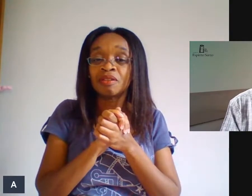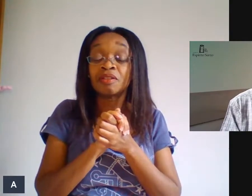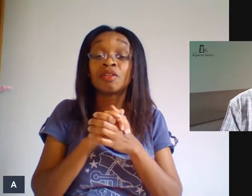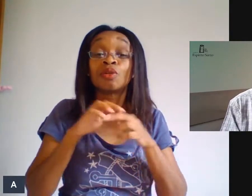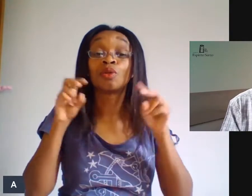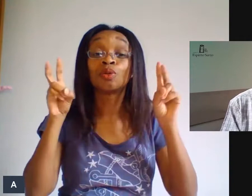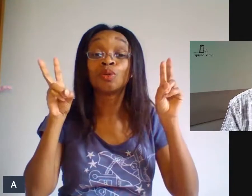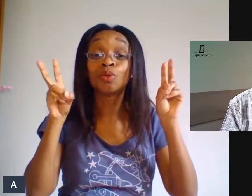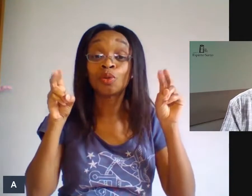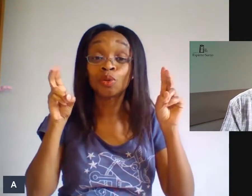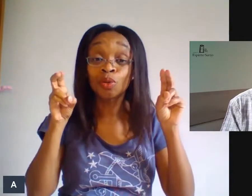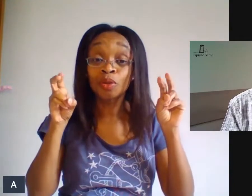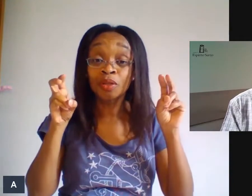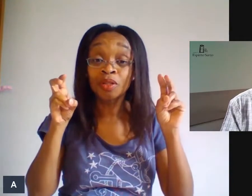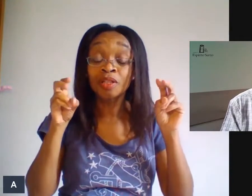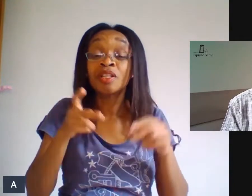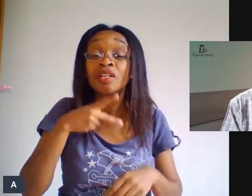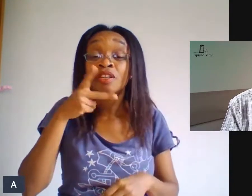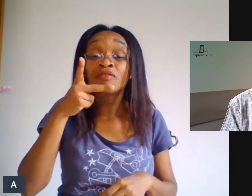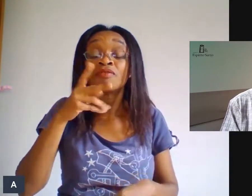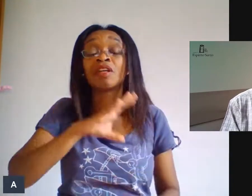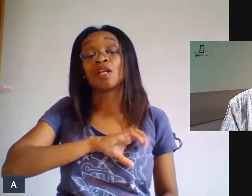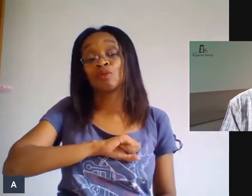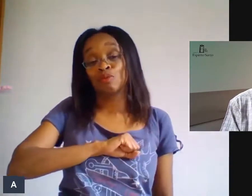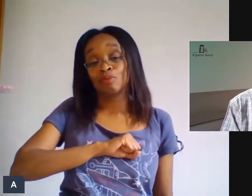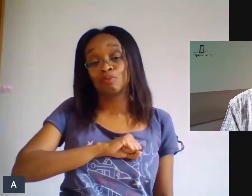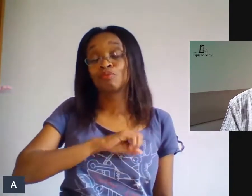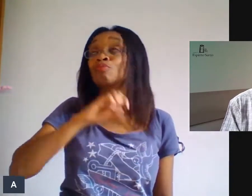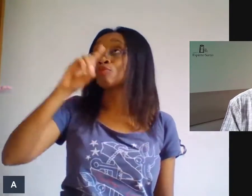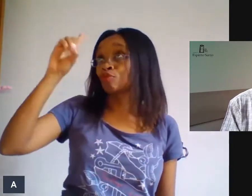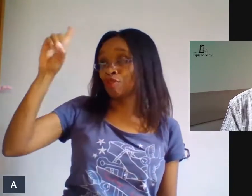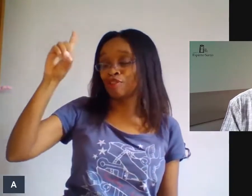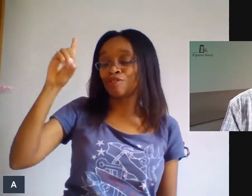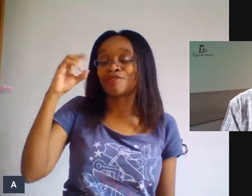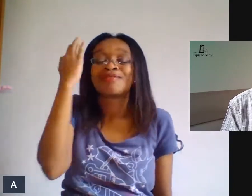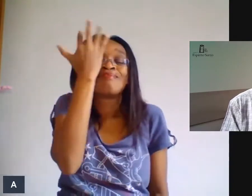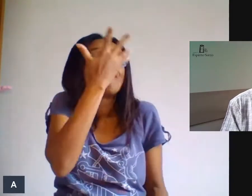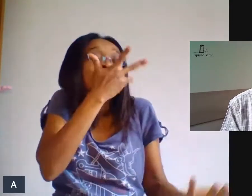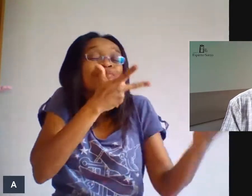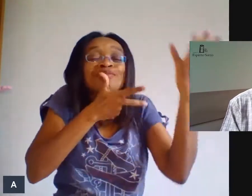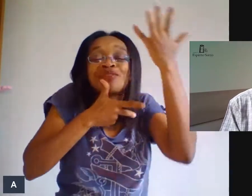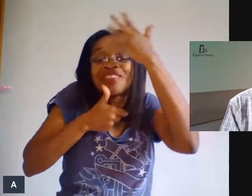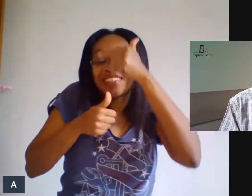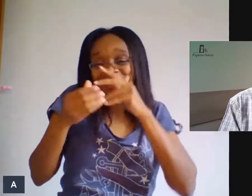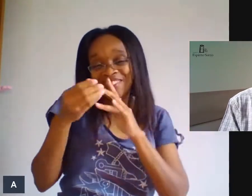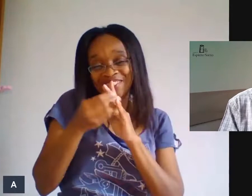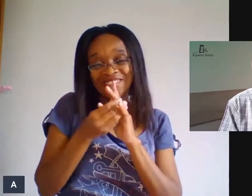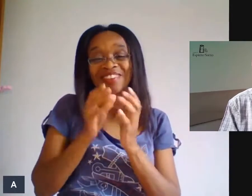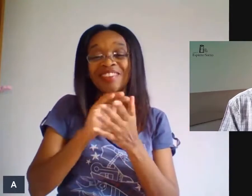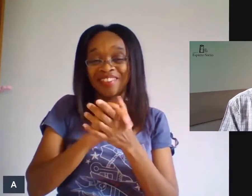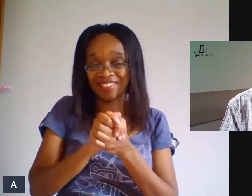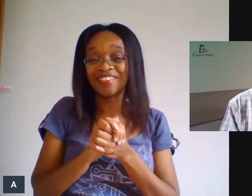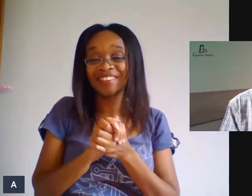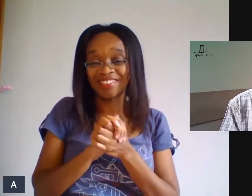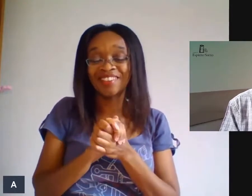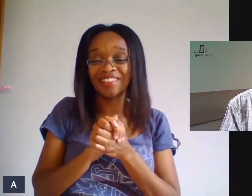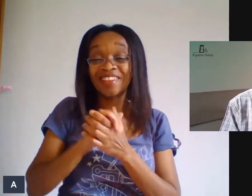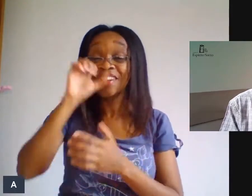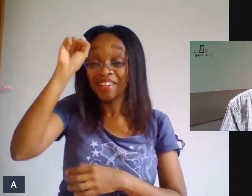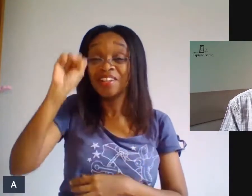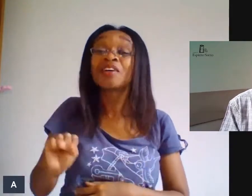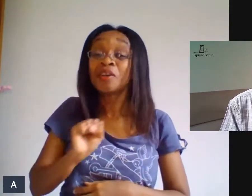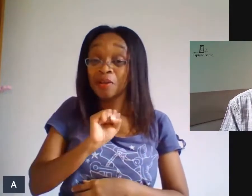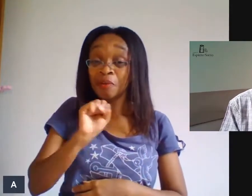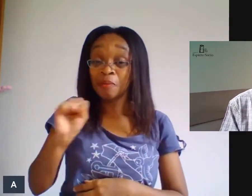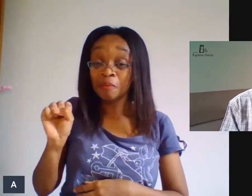que fala do amor de Deus. É tão lindo esse sacramento, porque nele nós